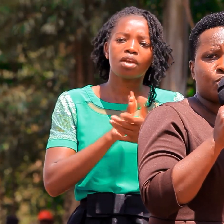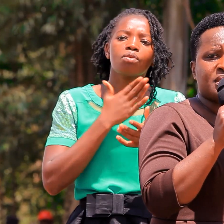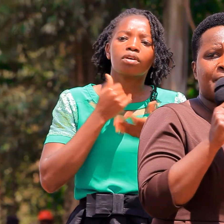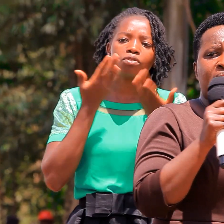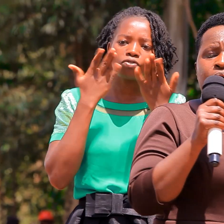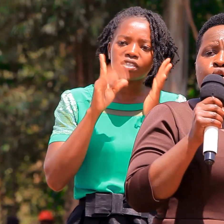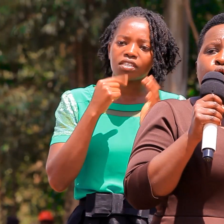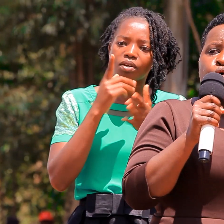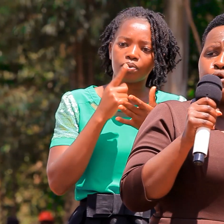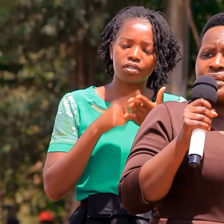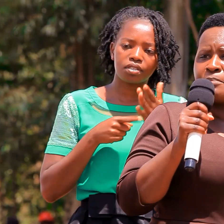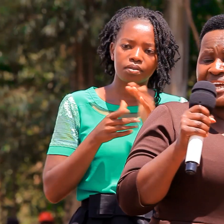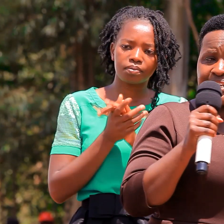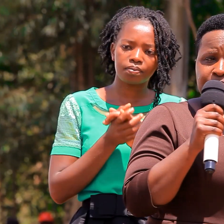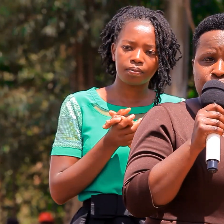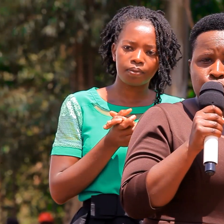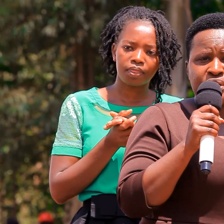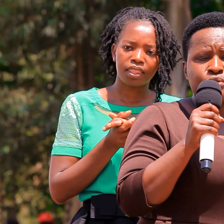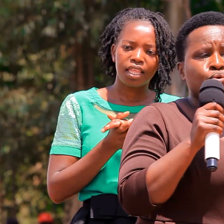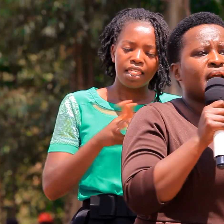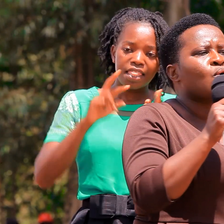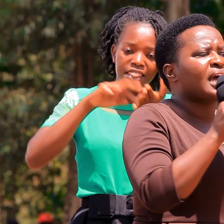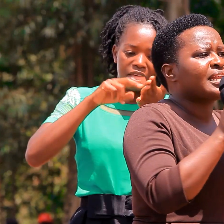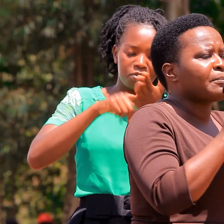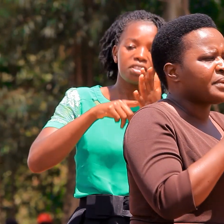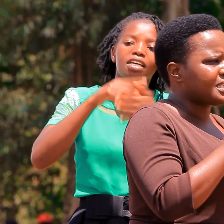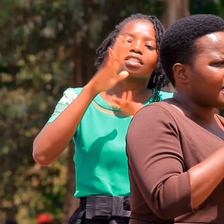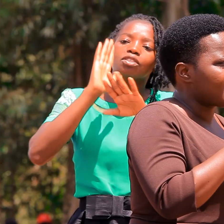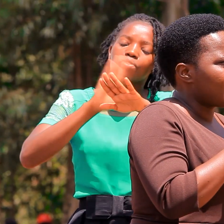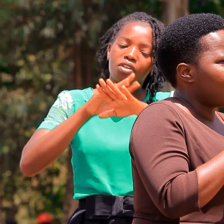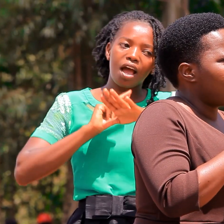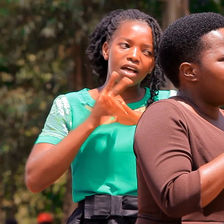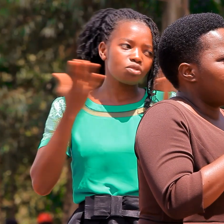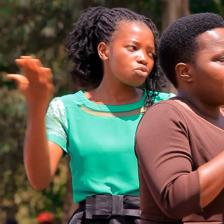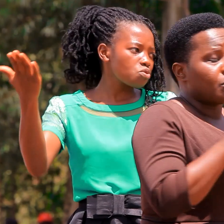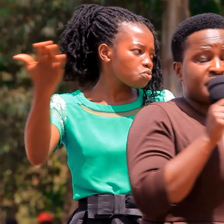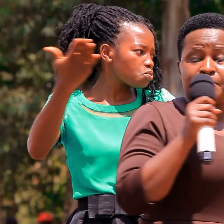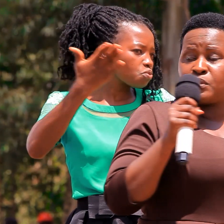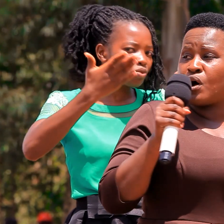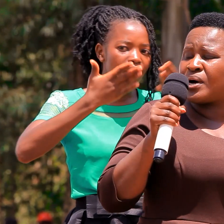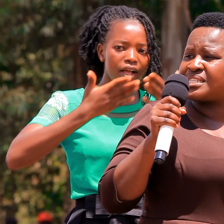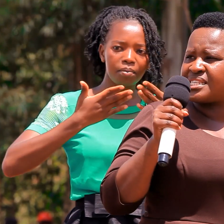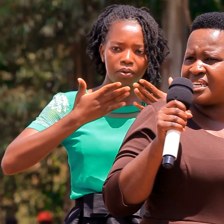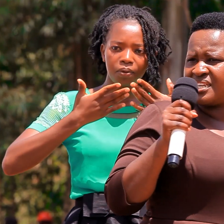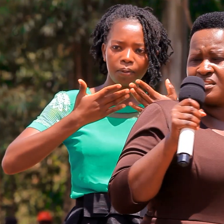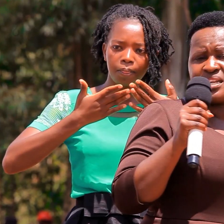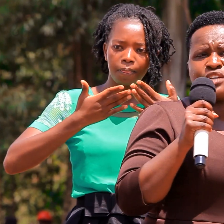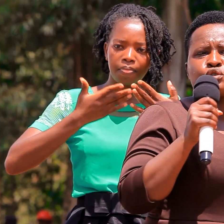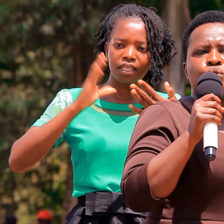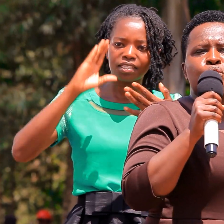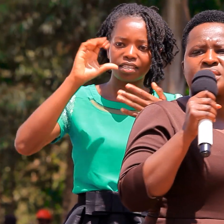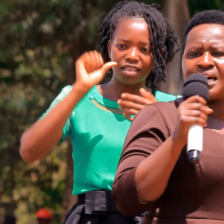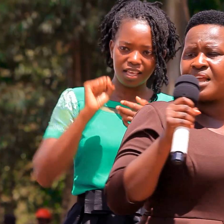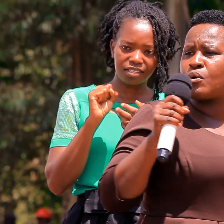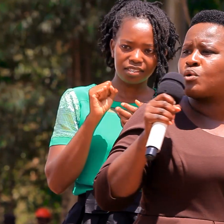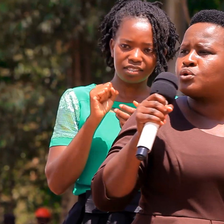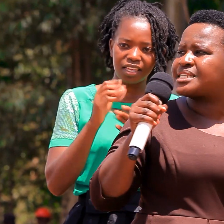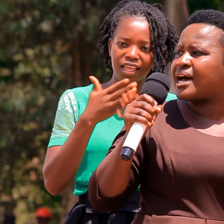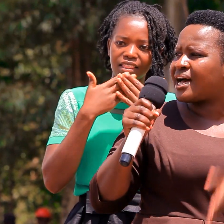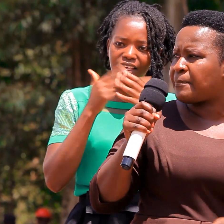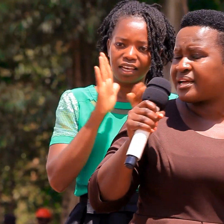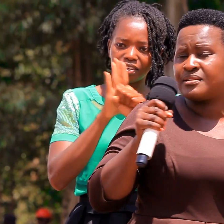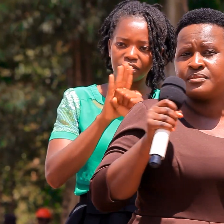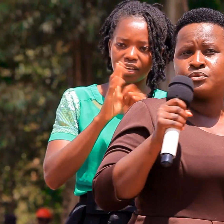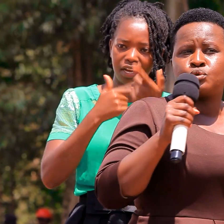kumaliza na kusema huu ni mradi mzuri, tunaukaribisha. Mheshimiwa Waziri, nashukuru sana kwa